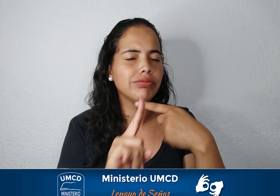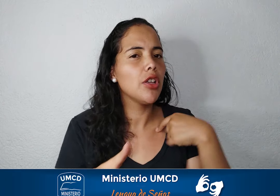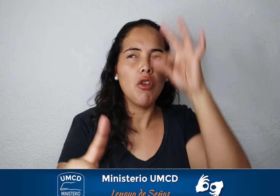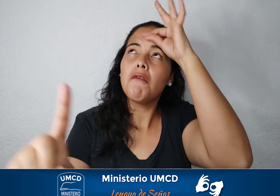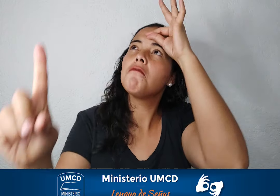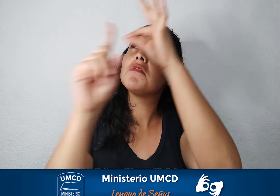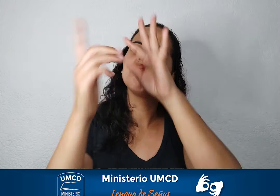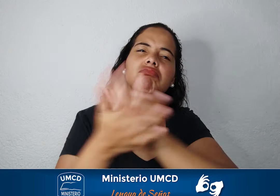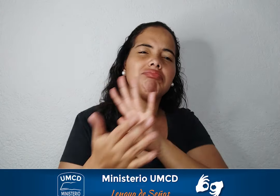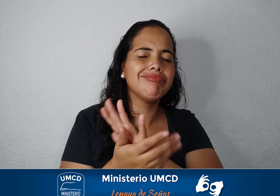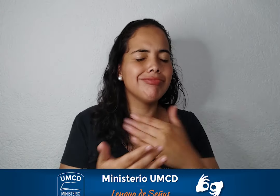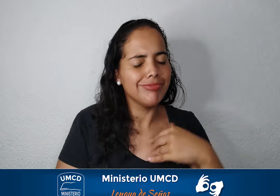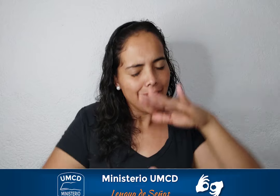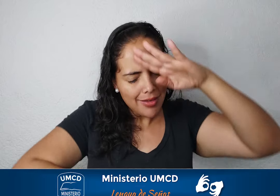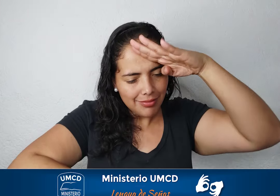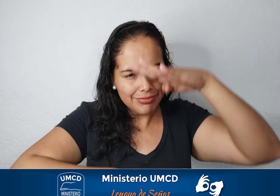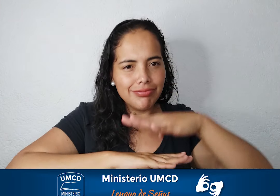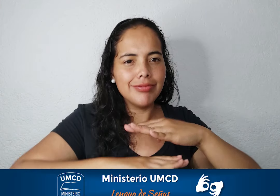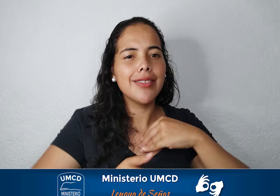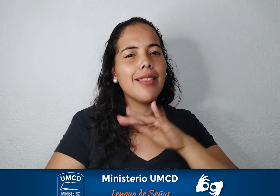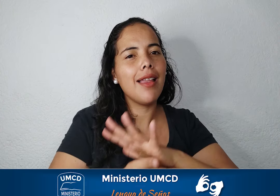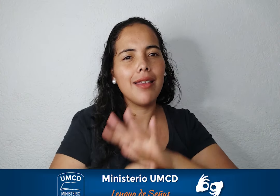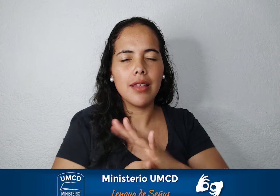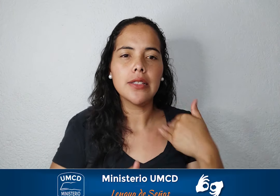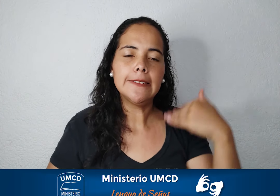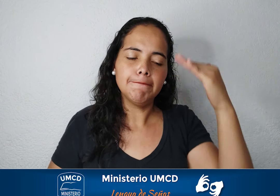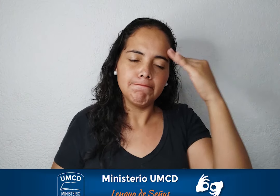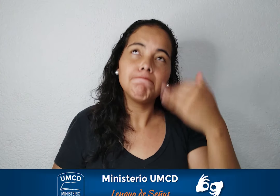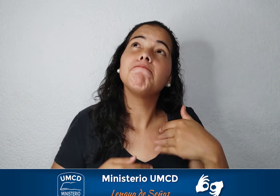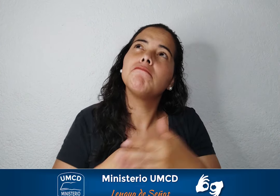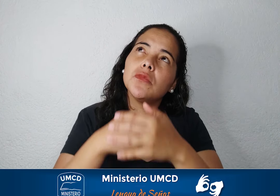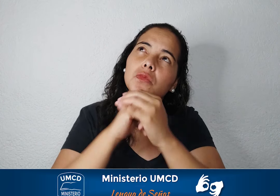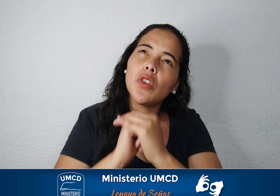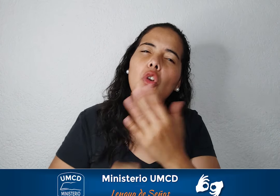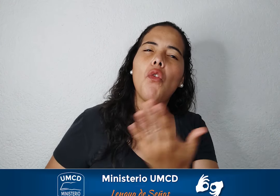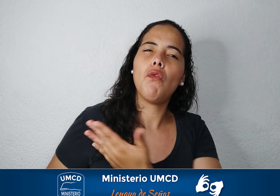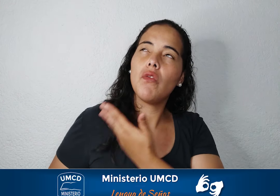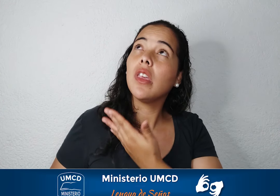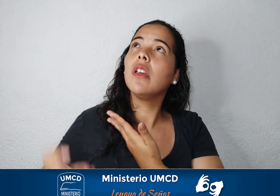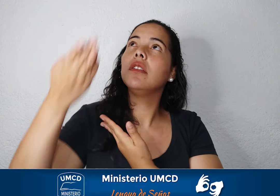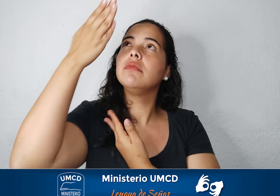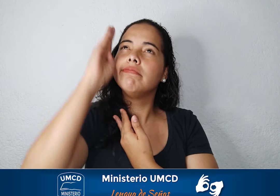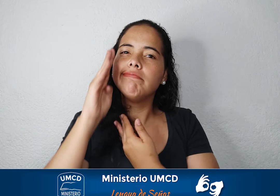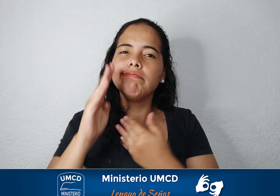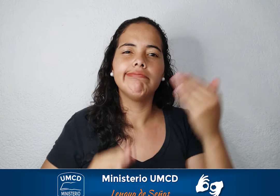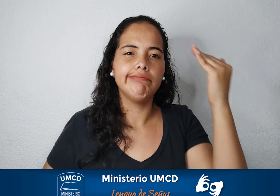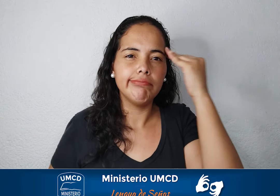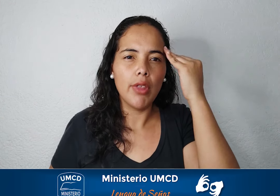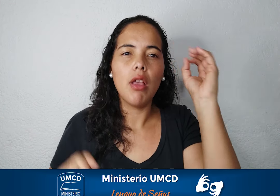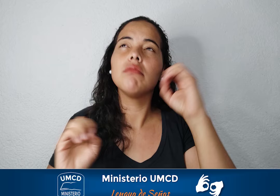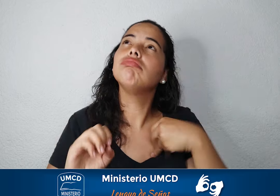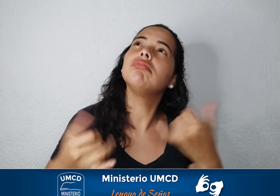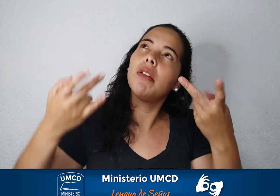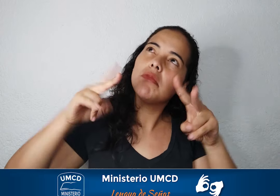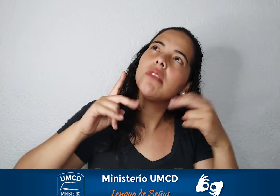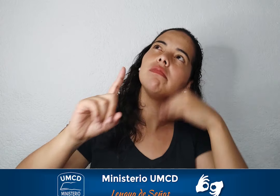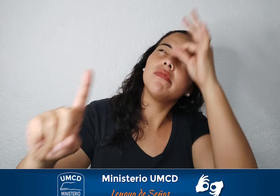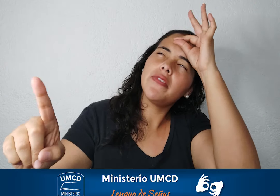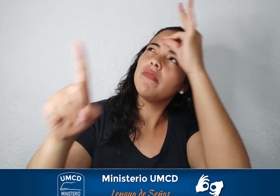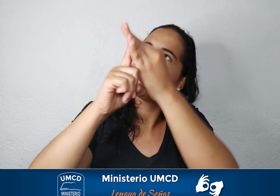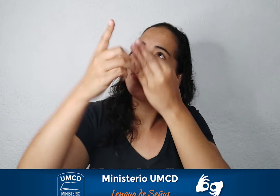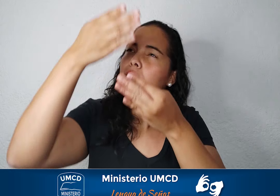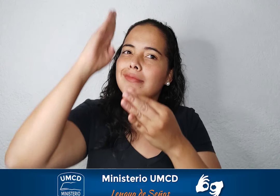nuestras emociones, pero también nos puede ayudar a actuar correctamente. Confiar en Dios o tener fe en